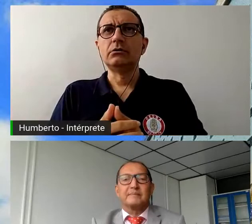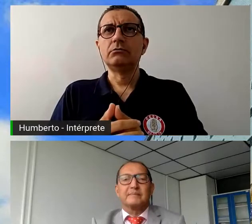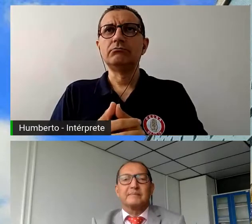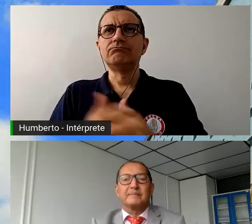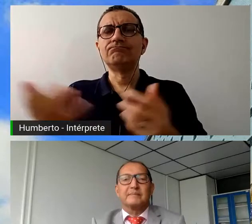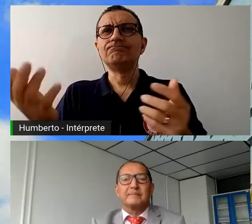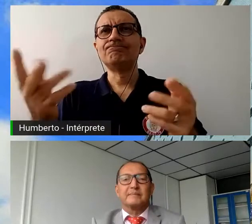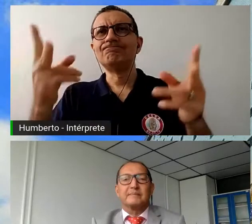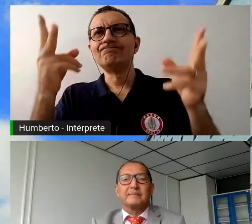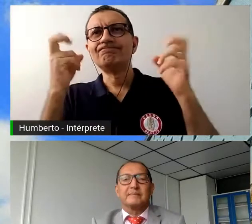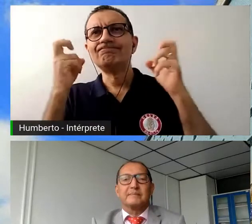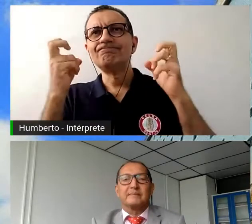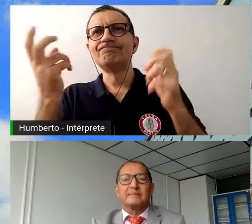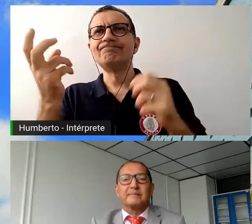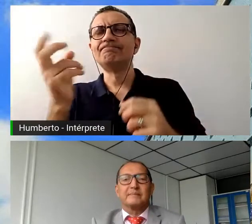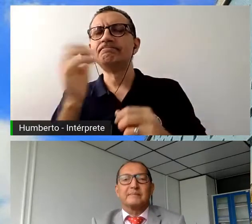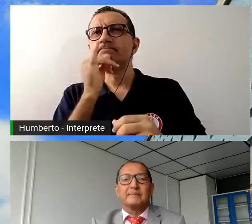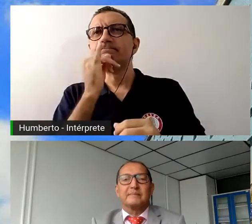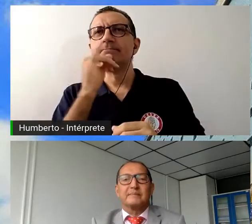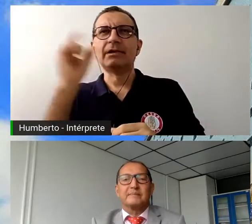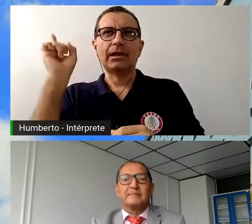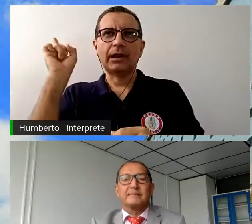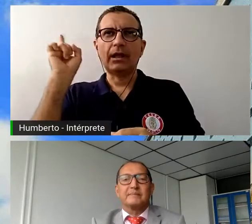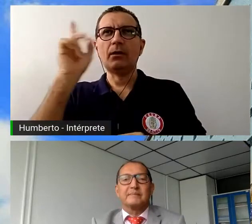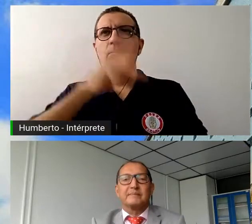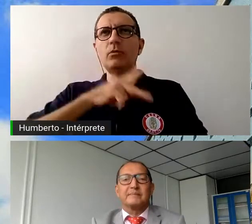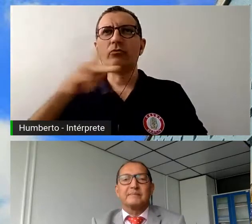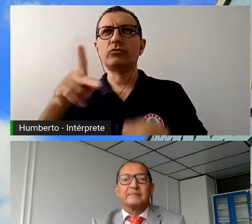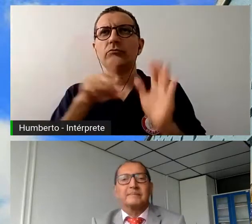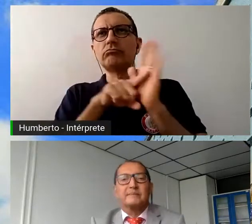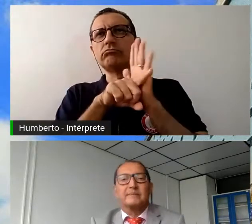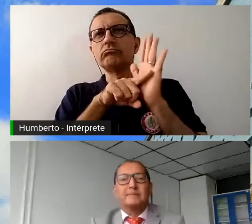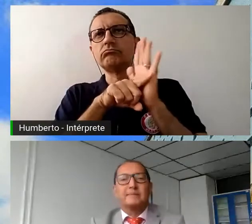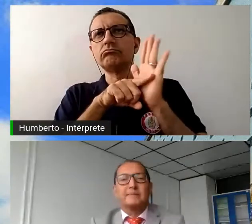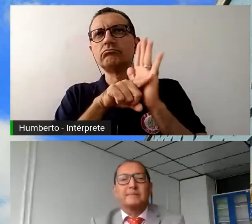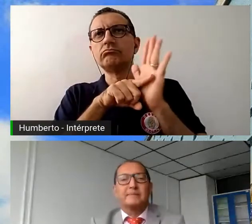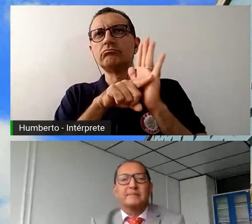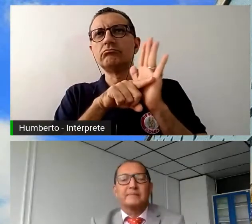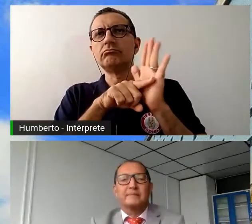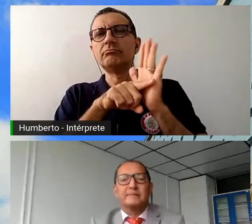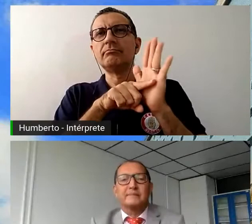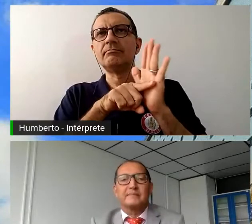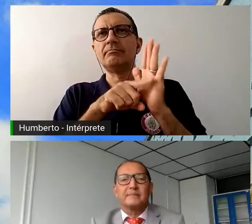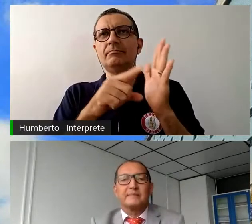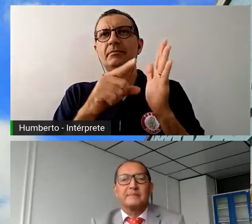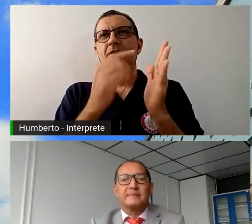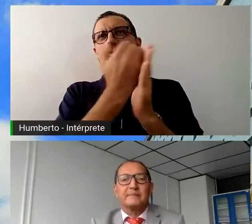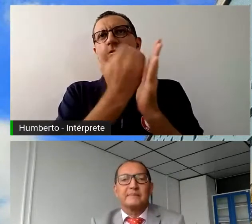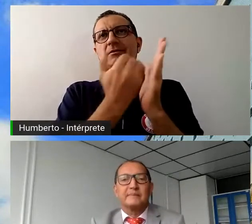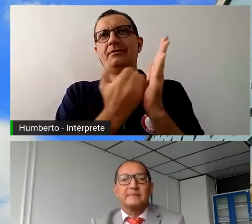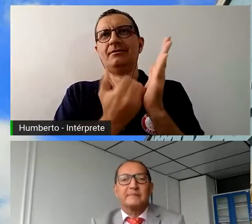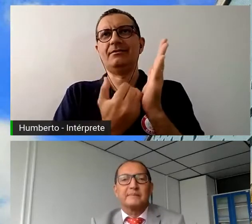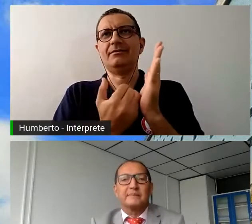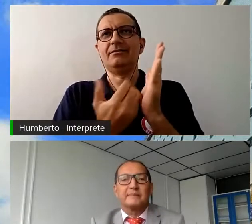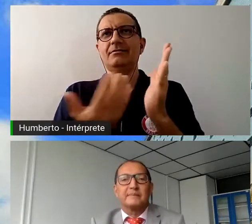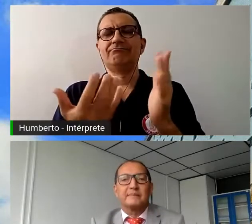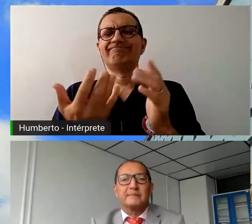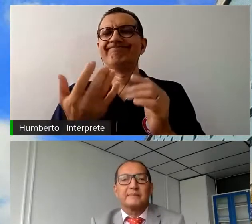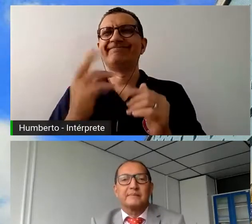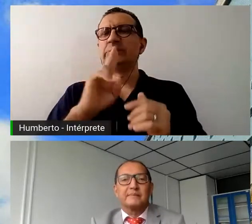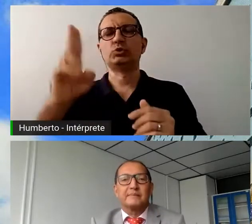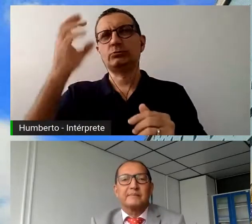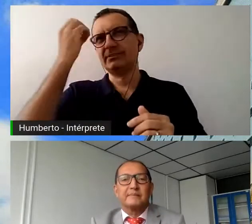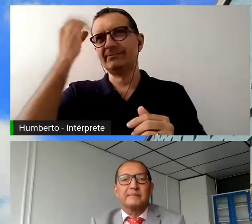Uma professora fez uma análise, aliás, foi uma articulista da Folha, eu não me lembro o nome dela agora,